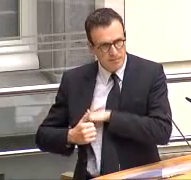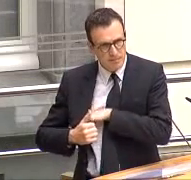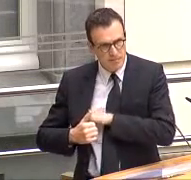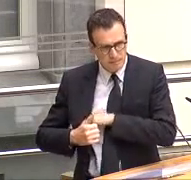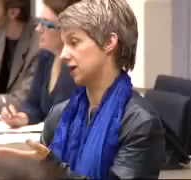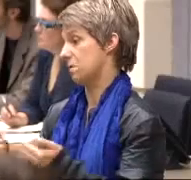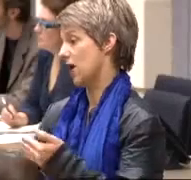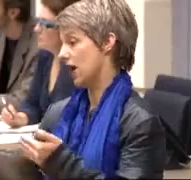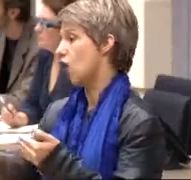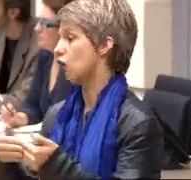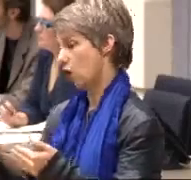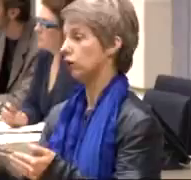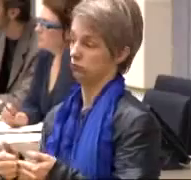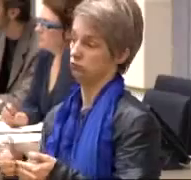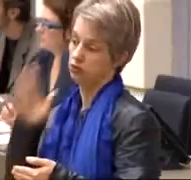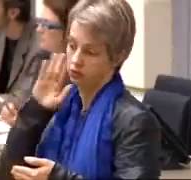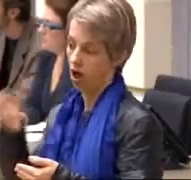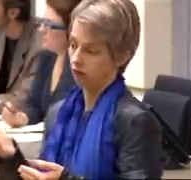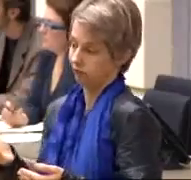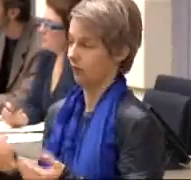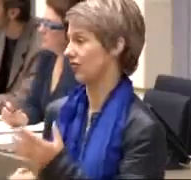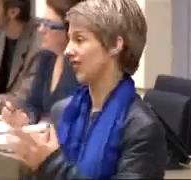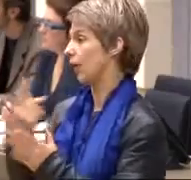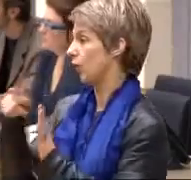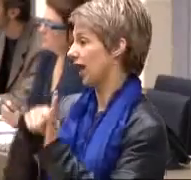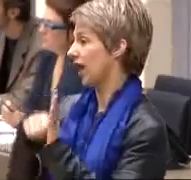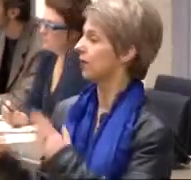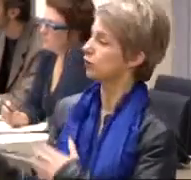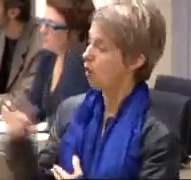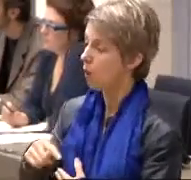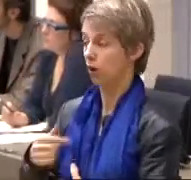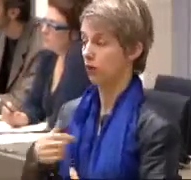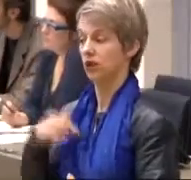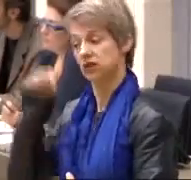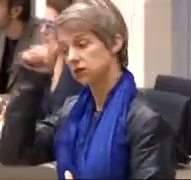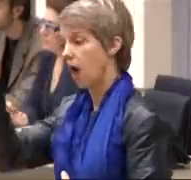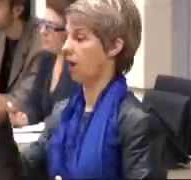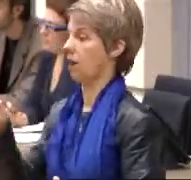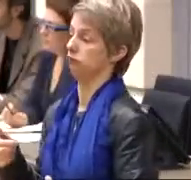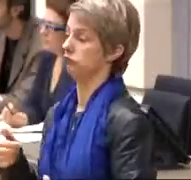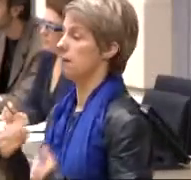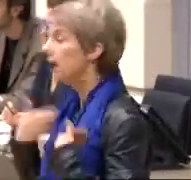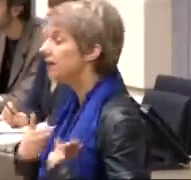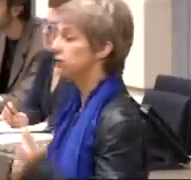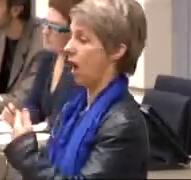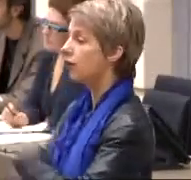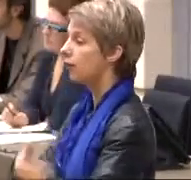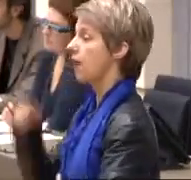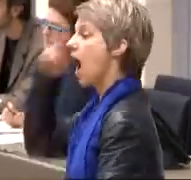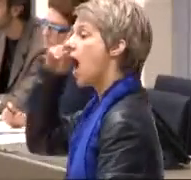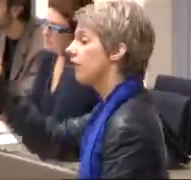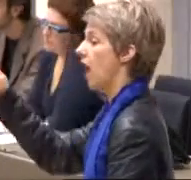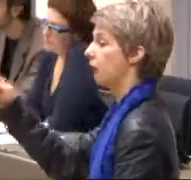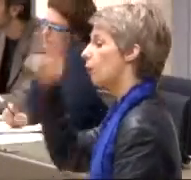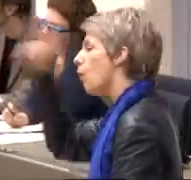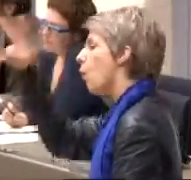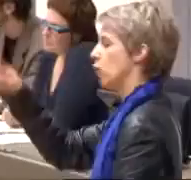pretpark. En ik hoop echt dat er heel binnenkort inderdaad een nieuwe reglementering zal komen. En ik zal personen met